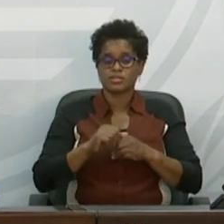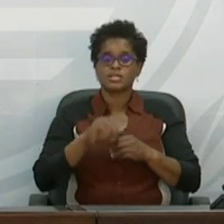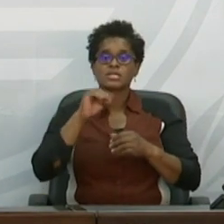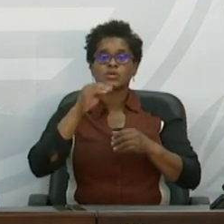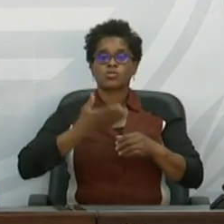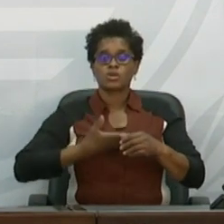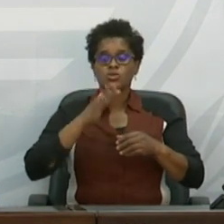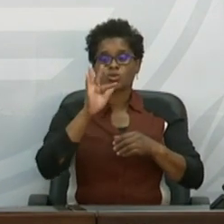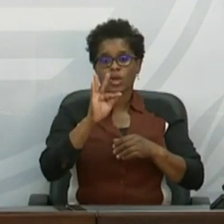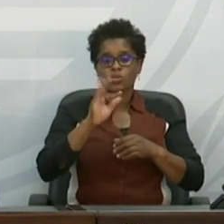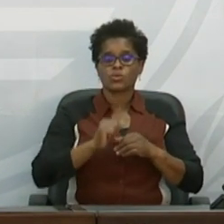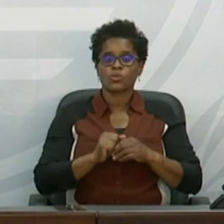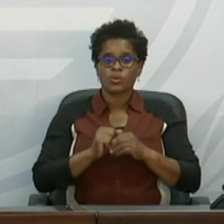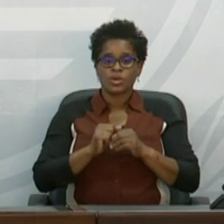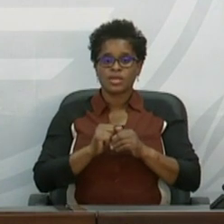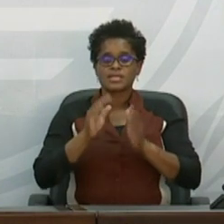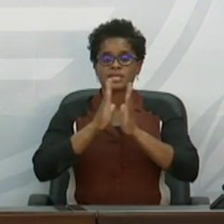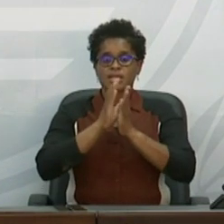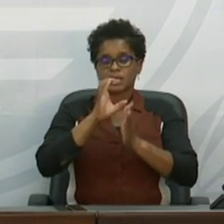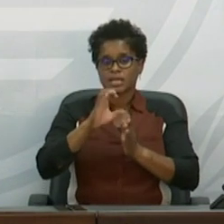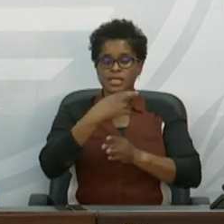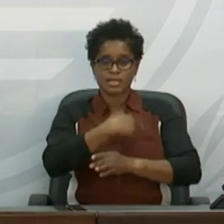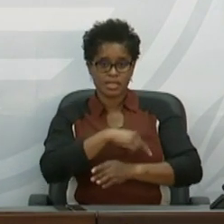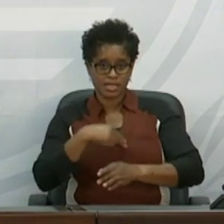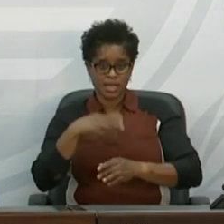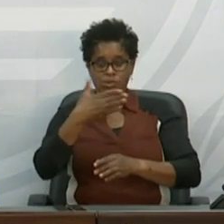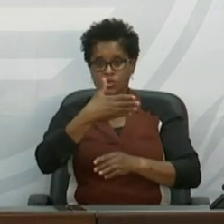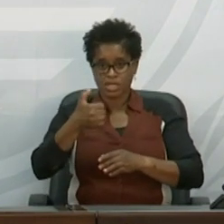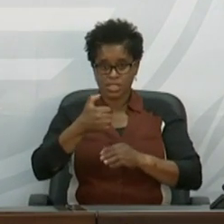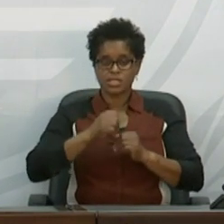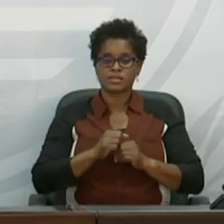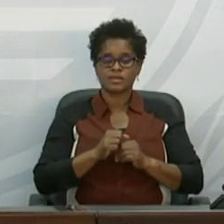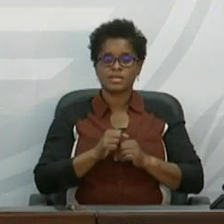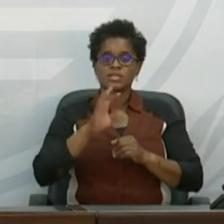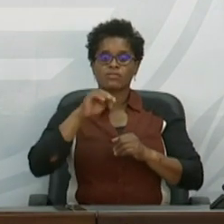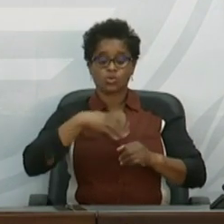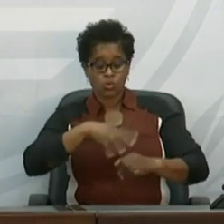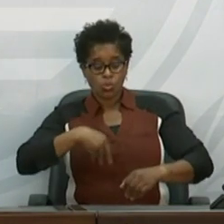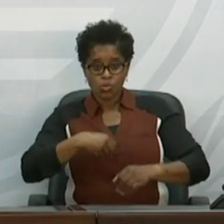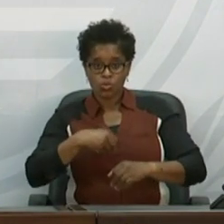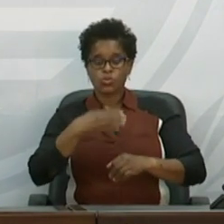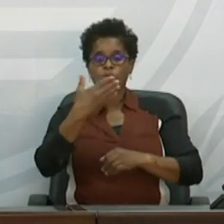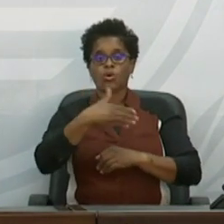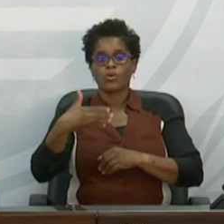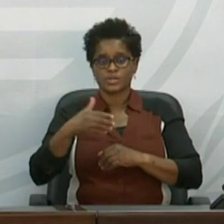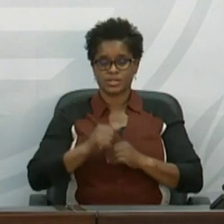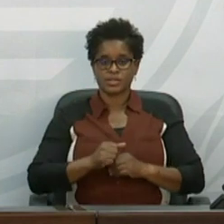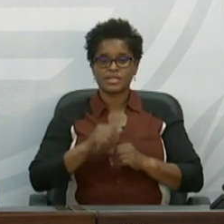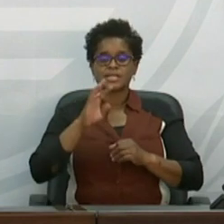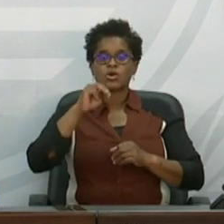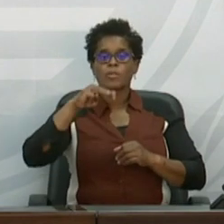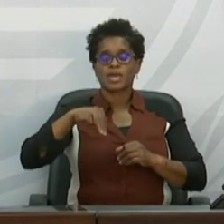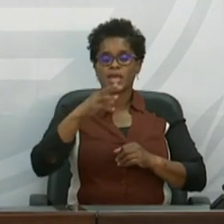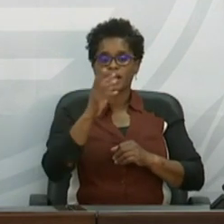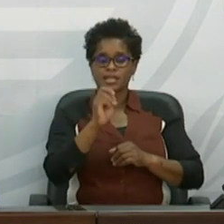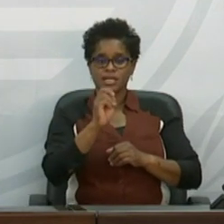São Domingos 4, Santa Catarina de Santiago 15, São Salvador do Mundo 11, São